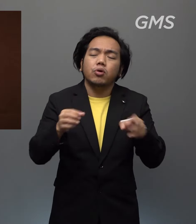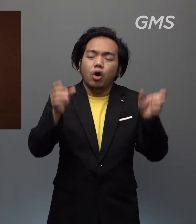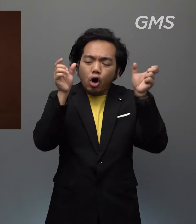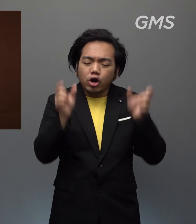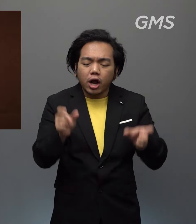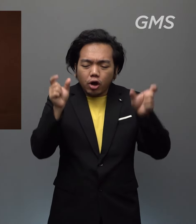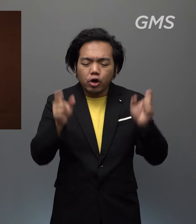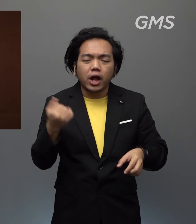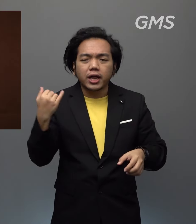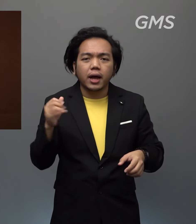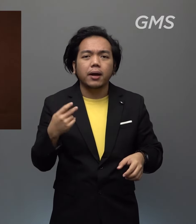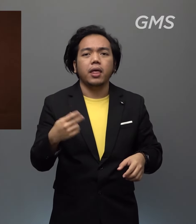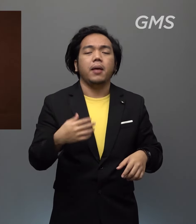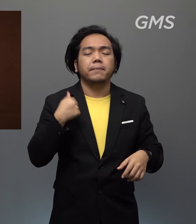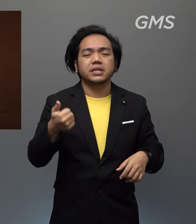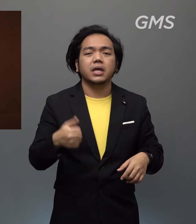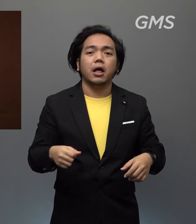akan bertempur dengan kita.